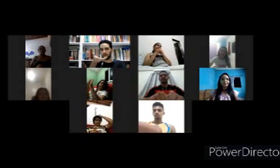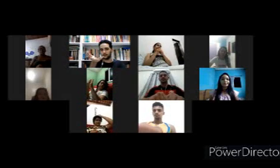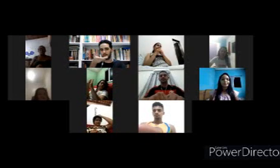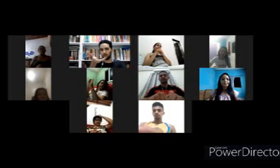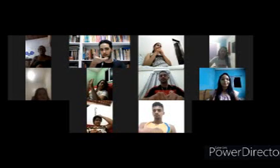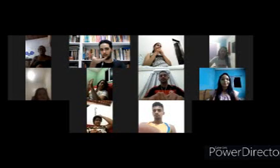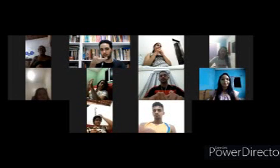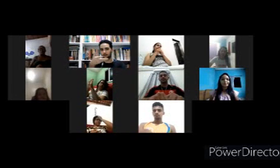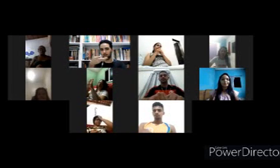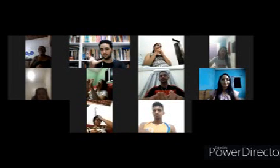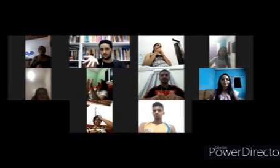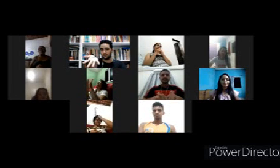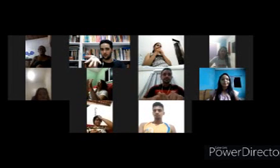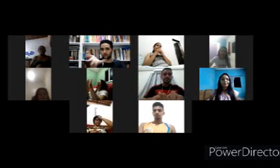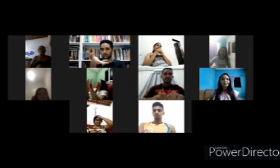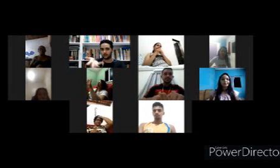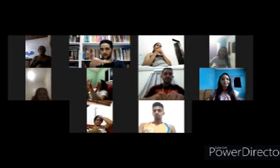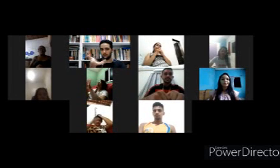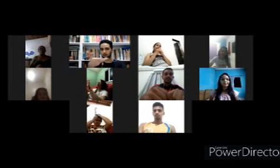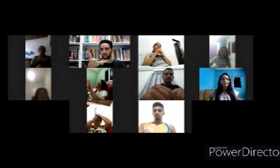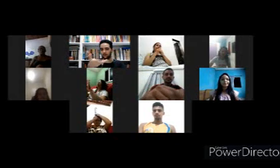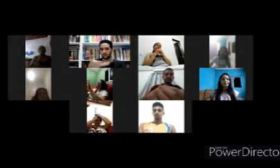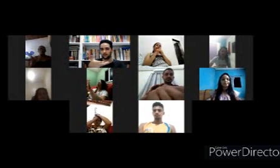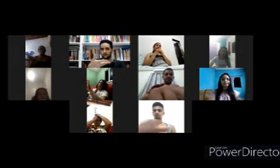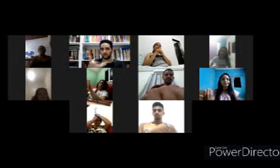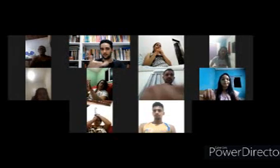Esse. Com a mão aberta assim, ó. Faz assim.